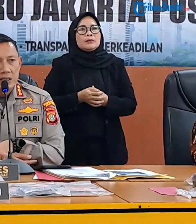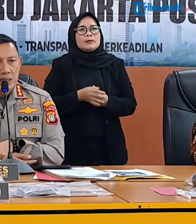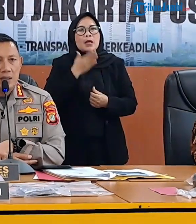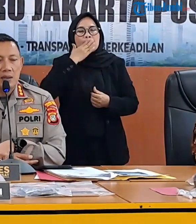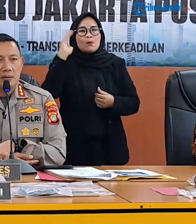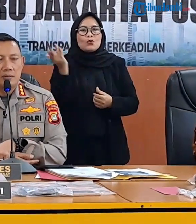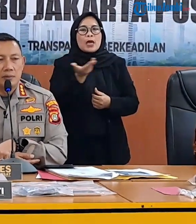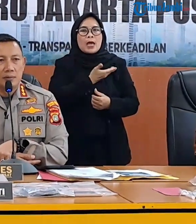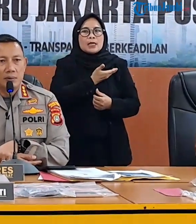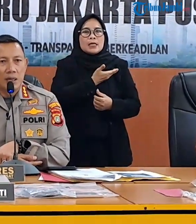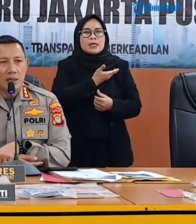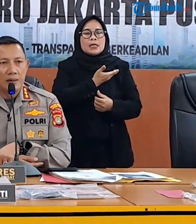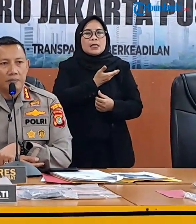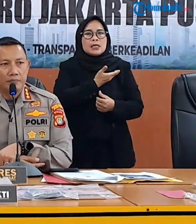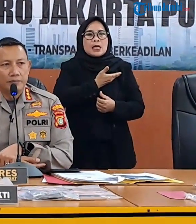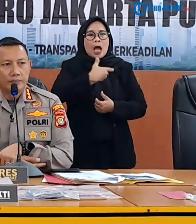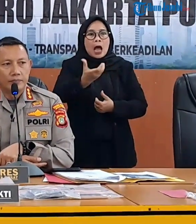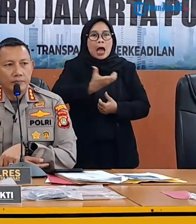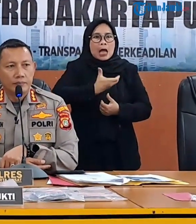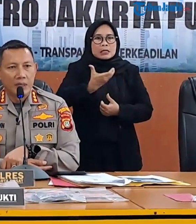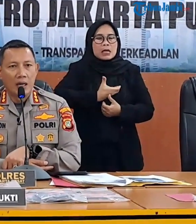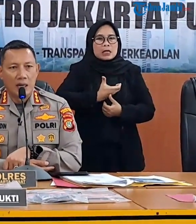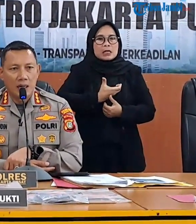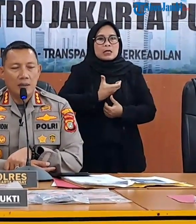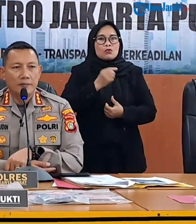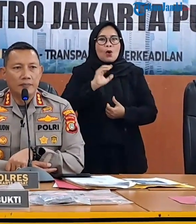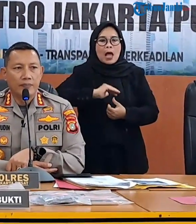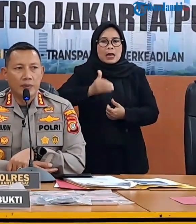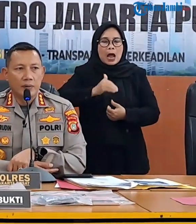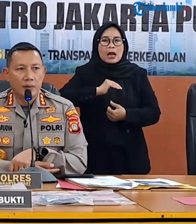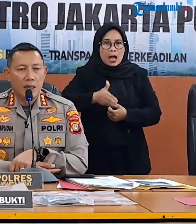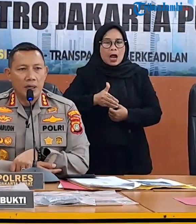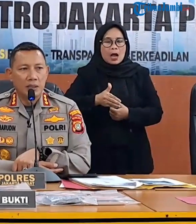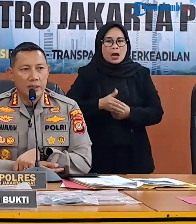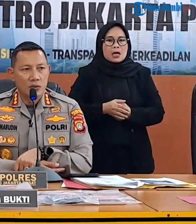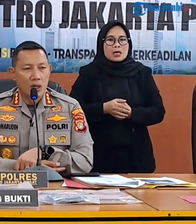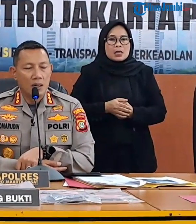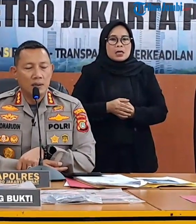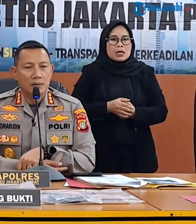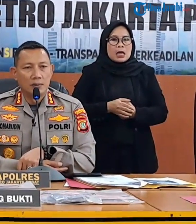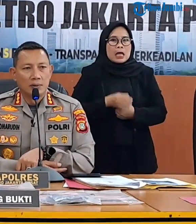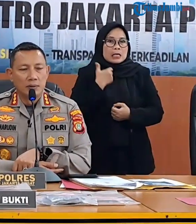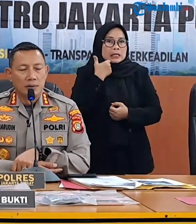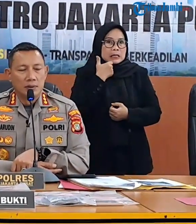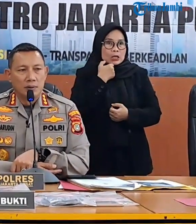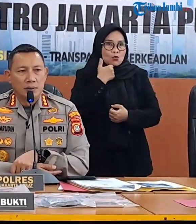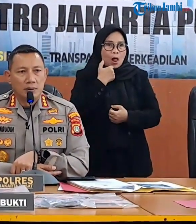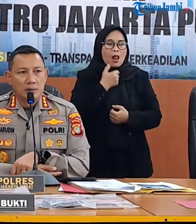memiliki hasrat terhadap anak-anak, dalam hal ini seksual,